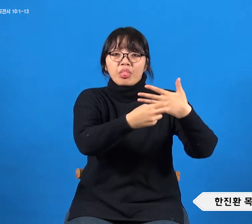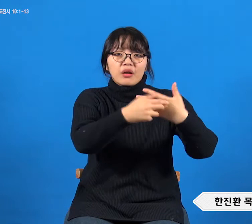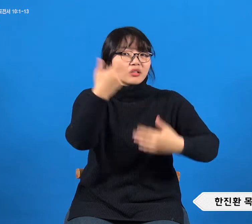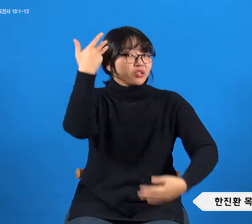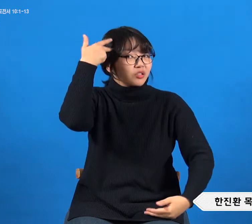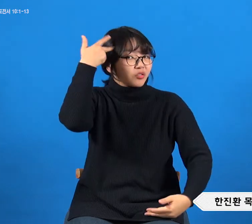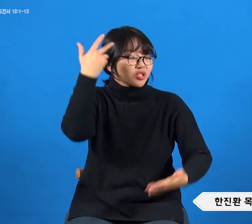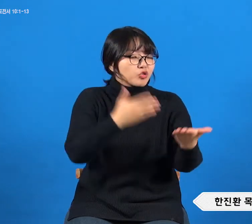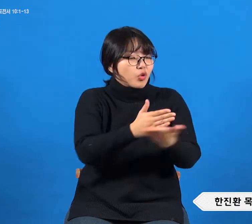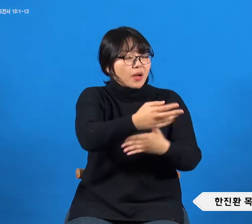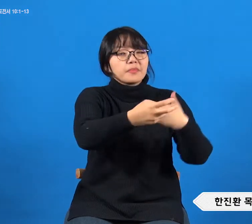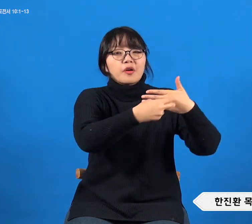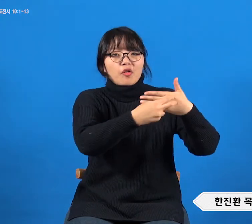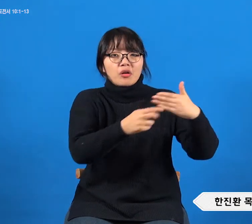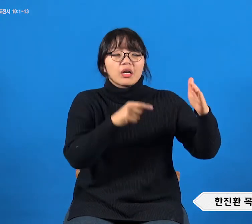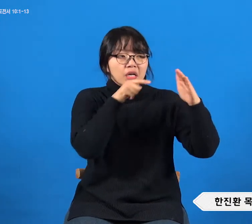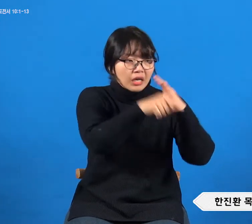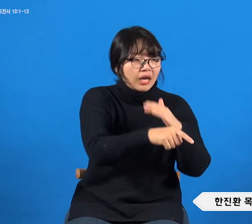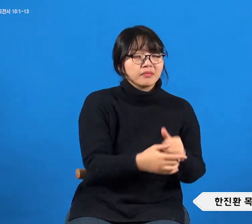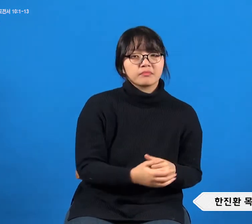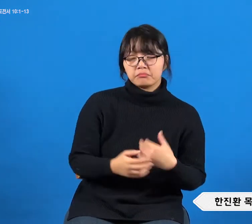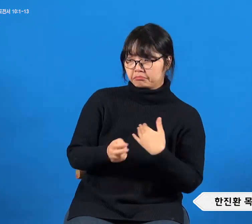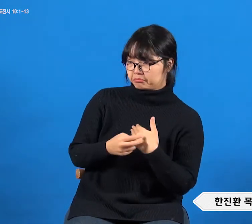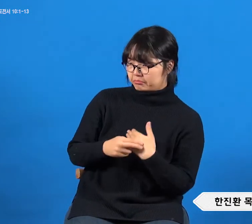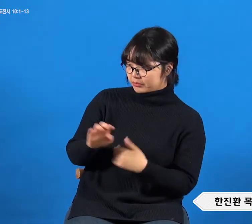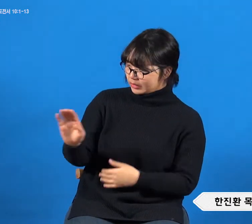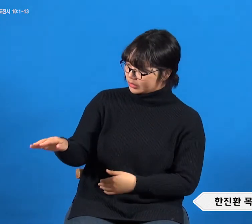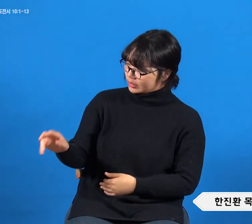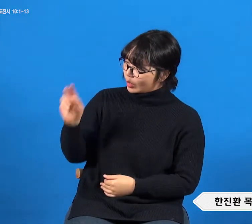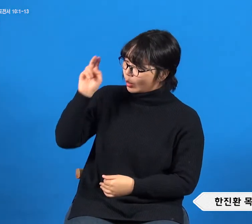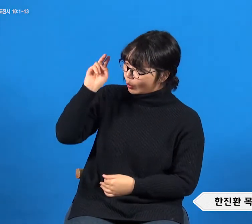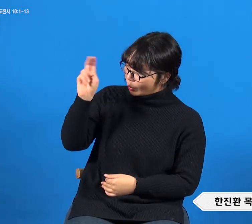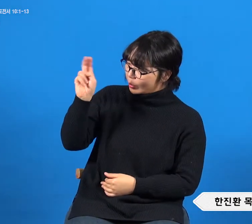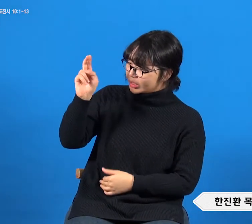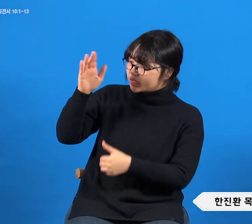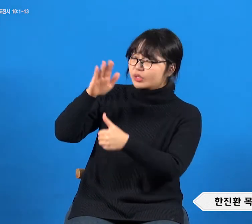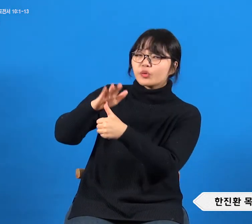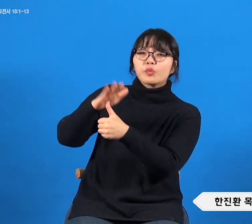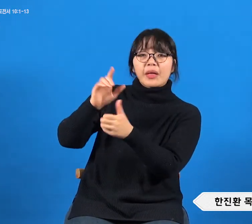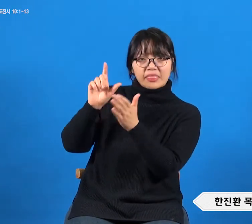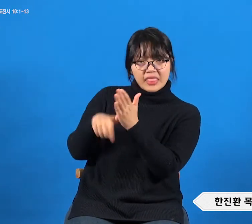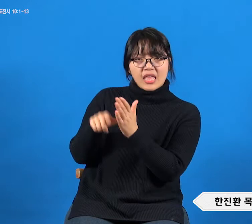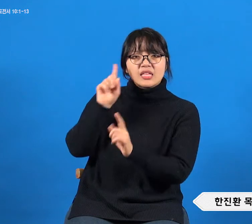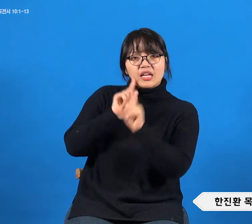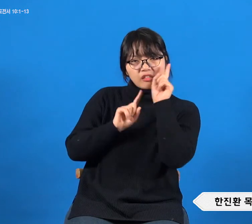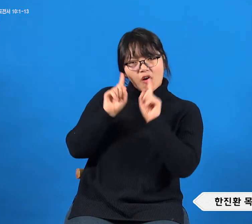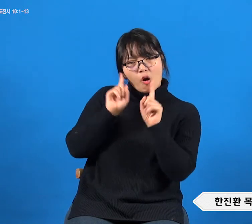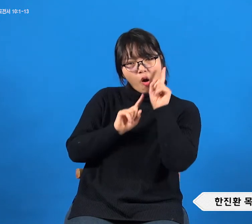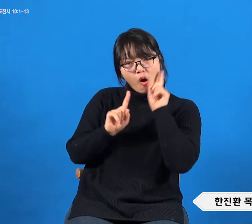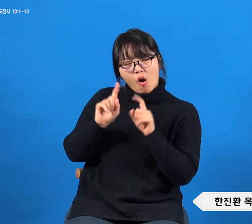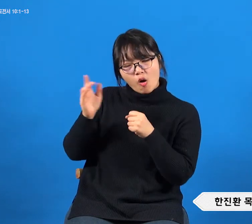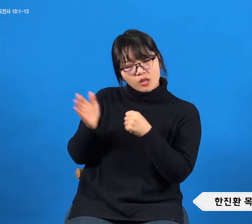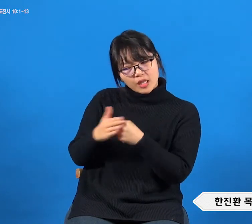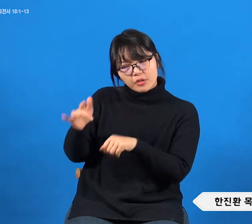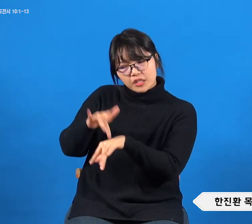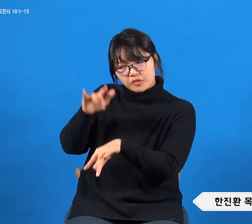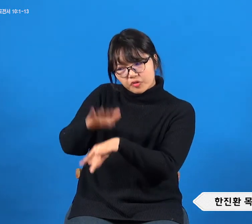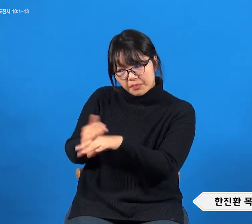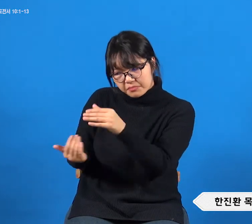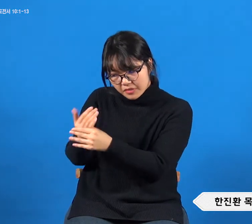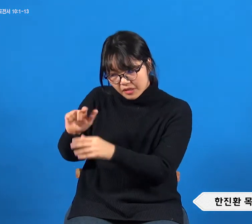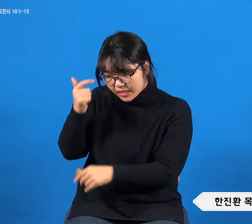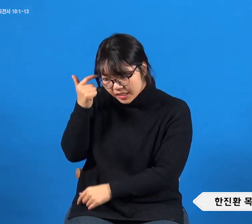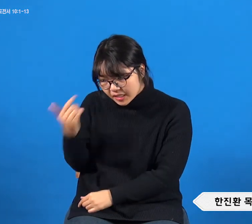찾아갔습니다. 의사가 혹시 어릴 때 받은 트라우마 때문에 그런 것이 아닌지 과거를